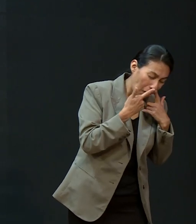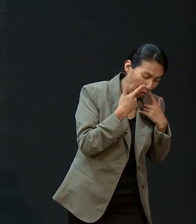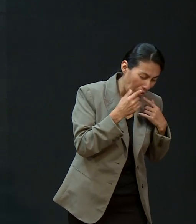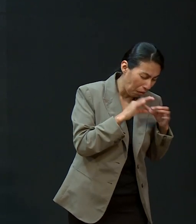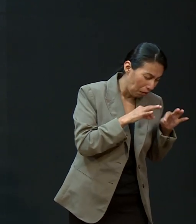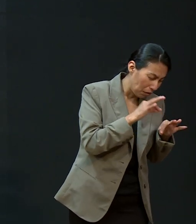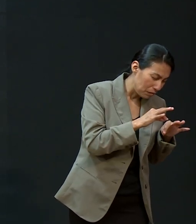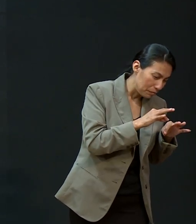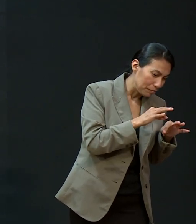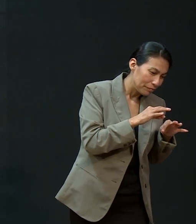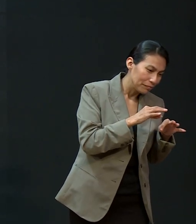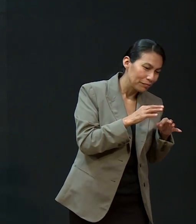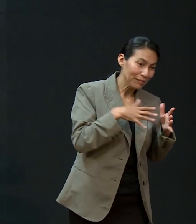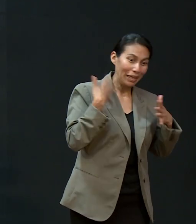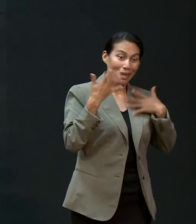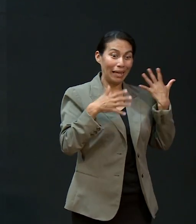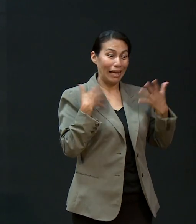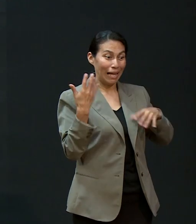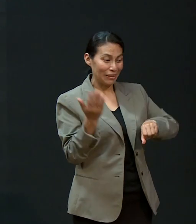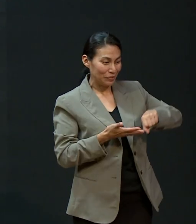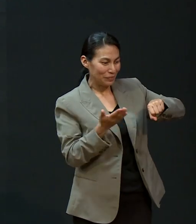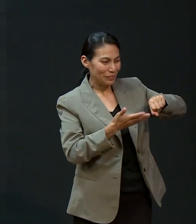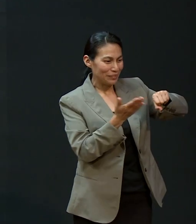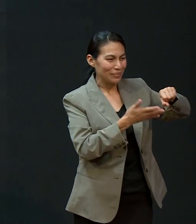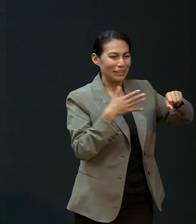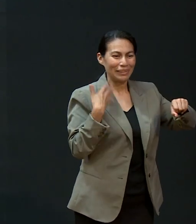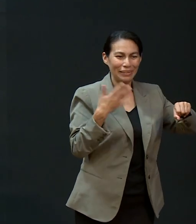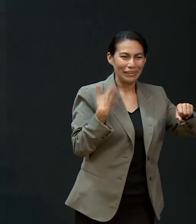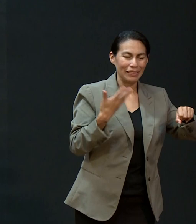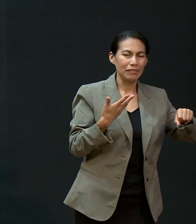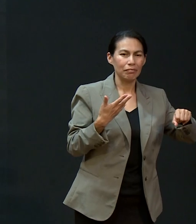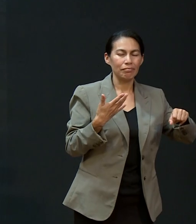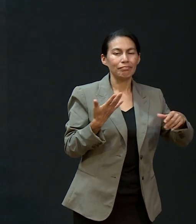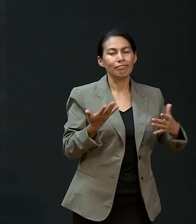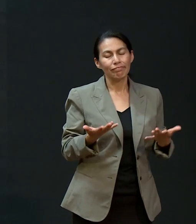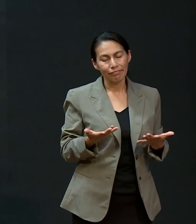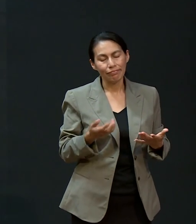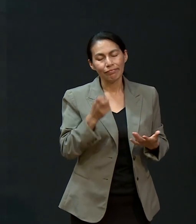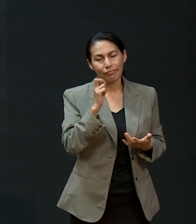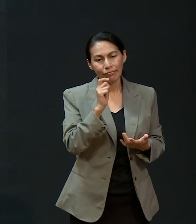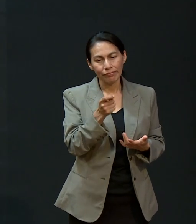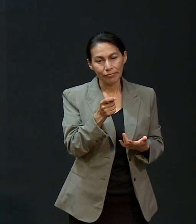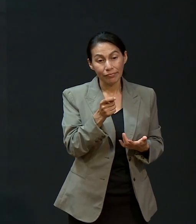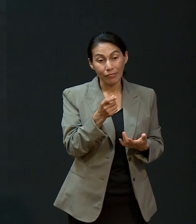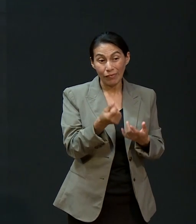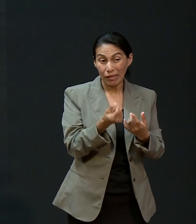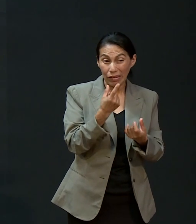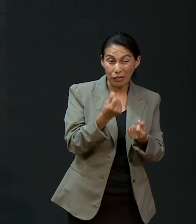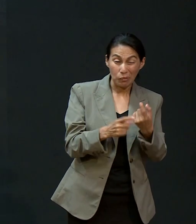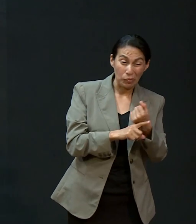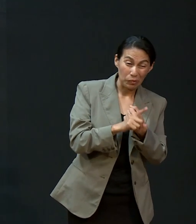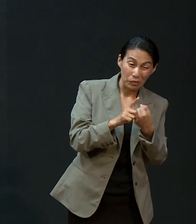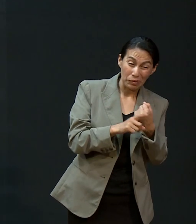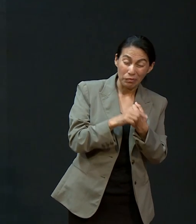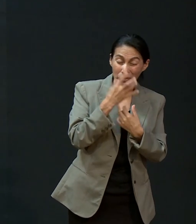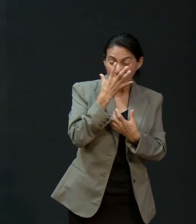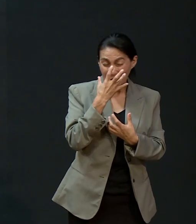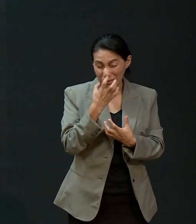sembraron con lágrimas, con regocijo segarán. Entonces, quienes están pasando por una situación